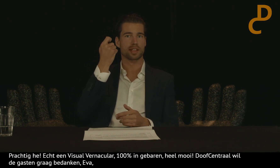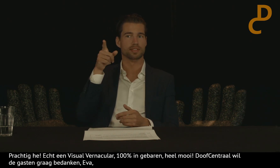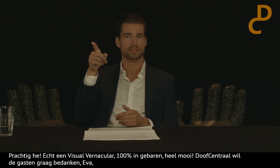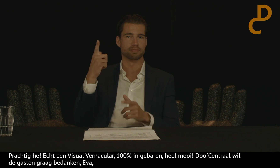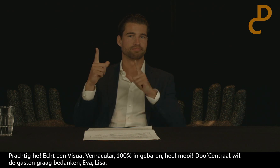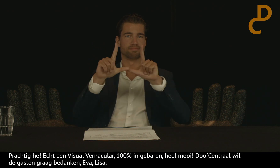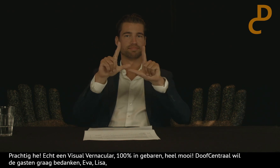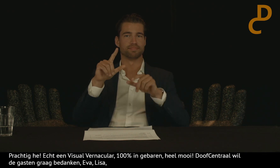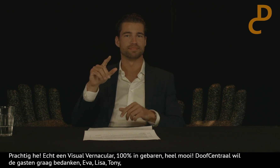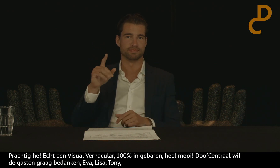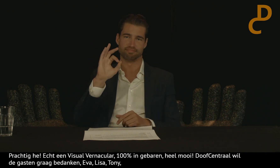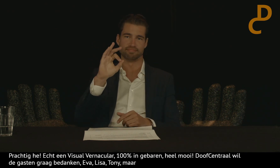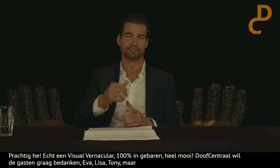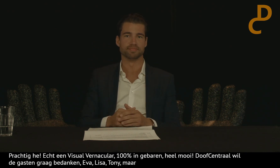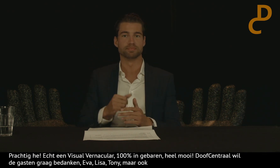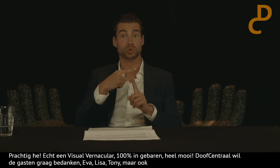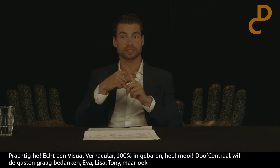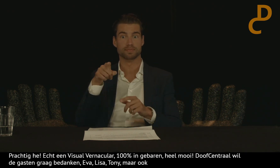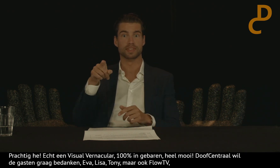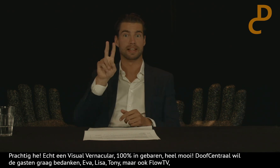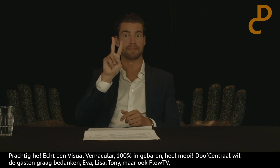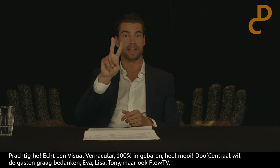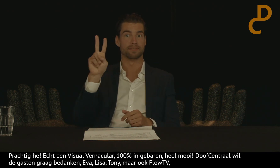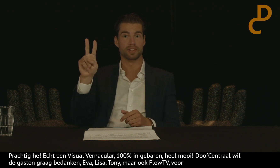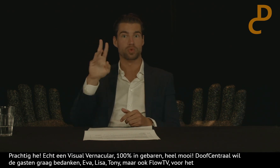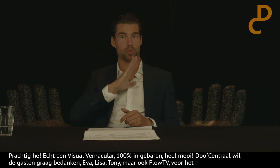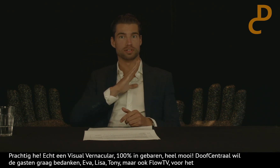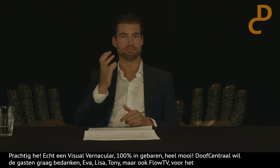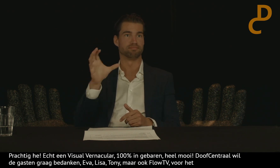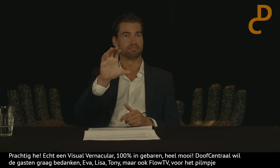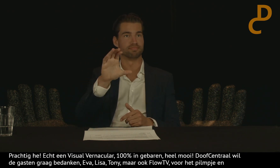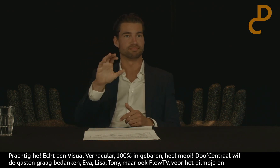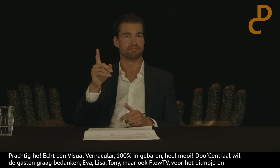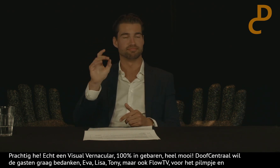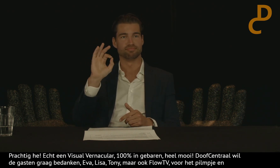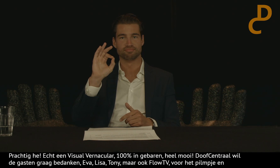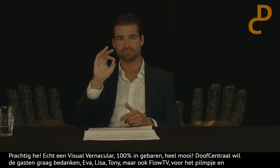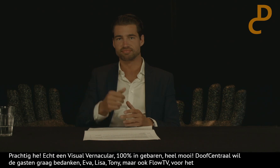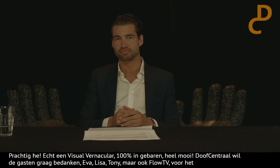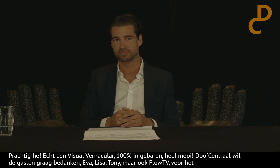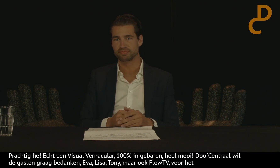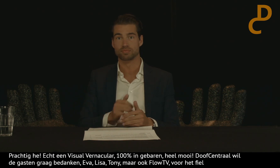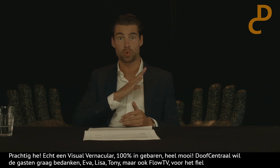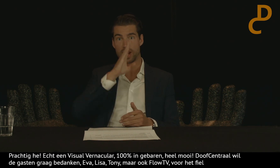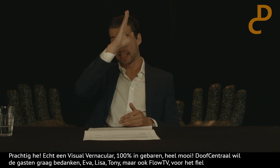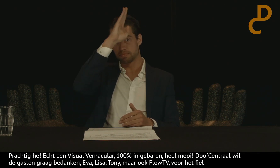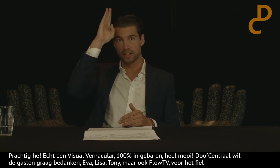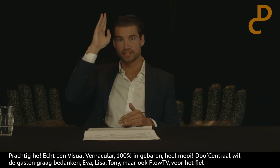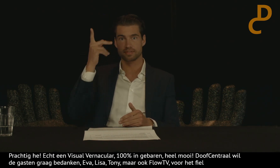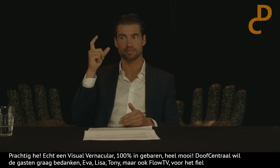maar ook Flow TV voor het filmpje. En ook het VV-filmpje, ook bedankt. En ook